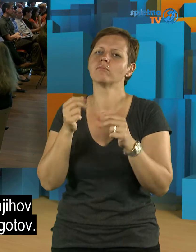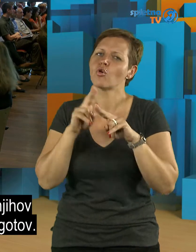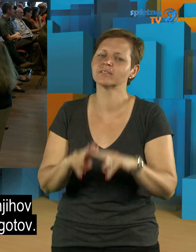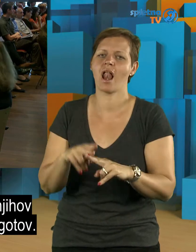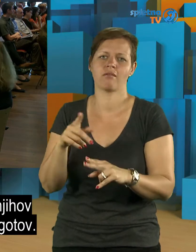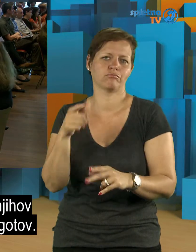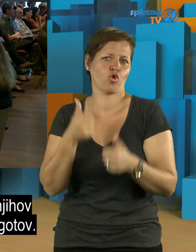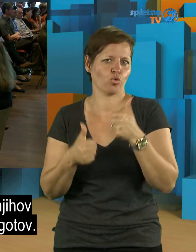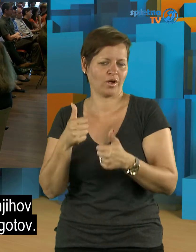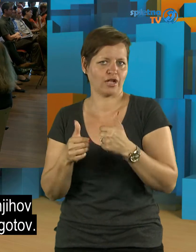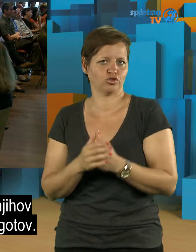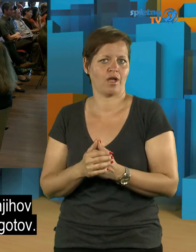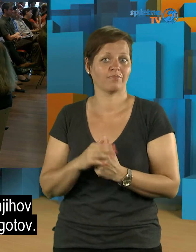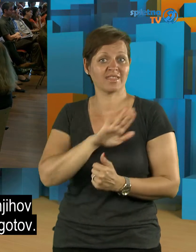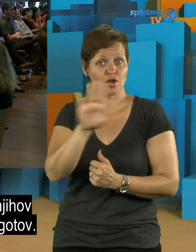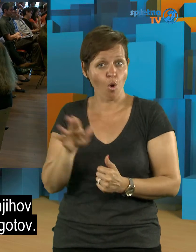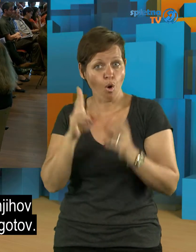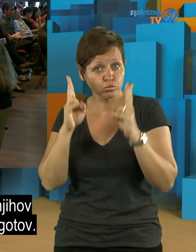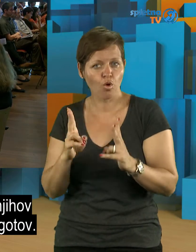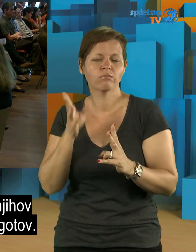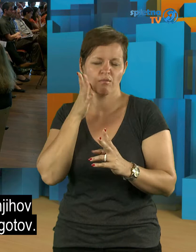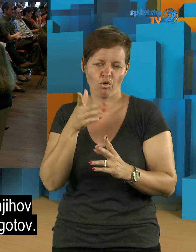pa bo negotov.